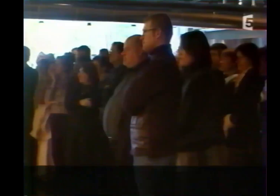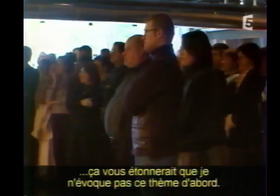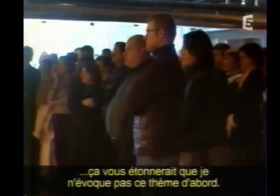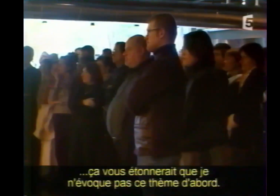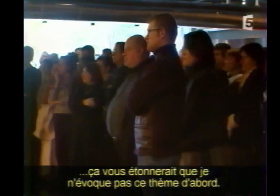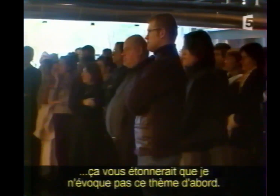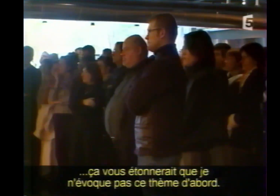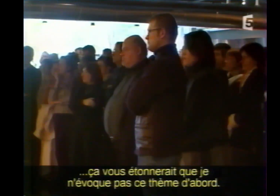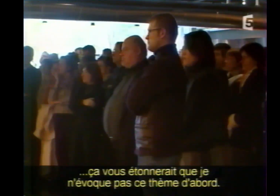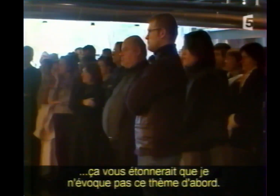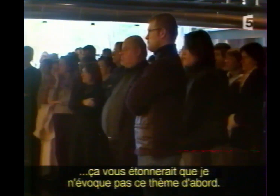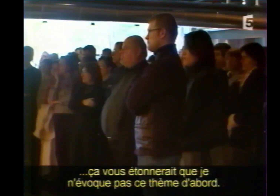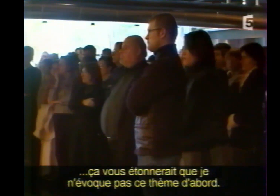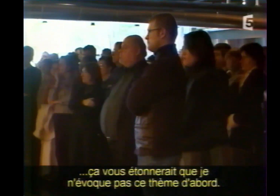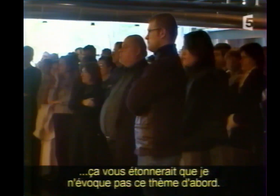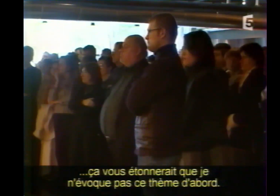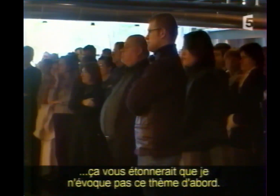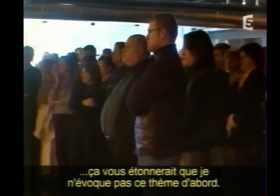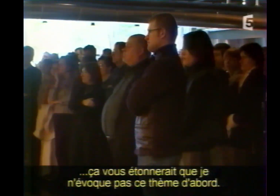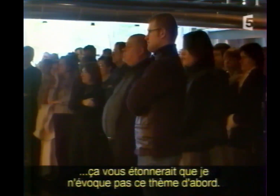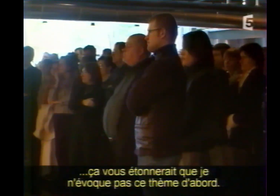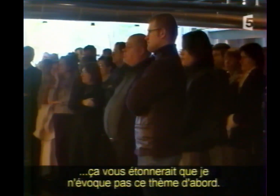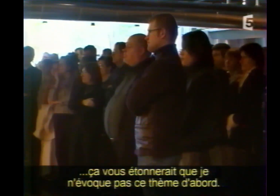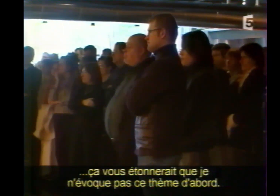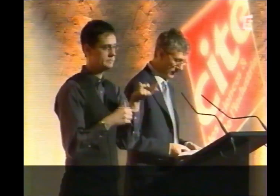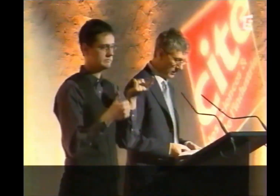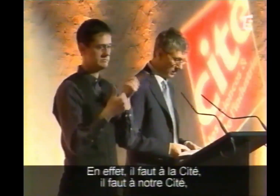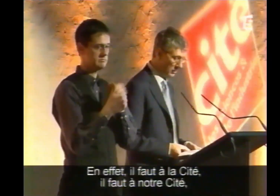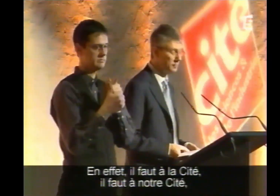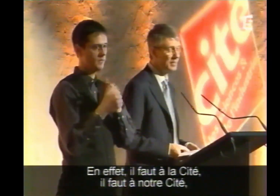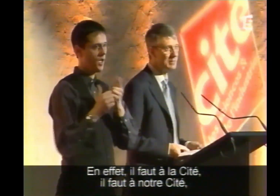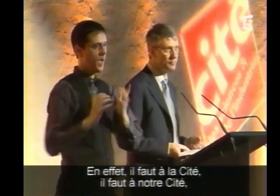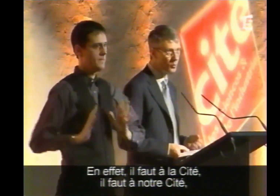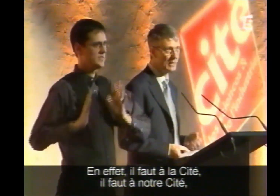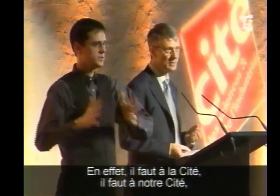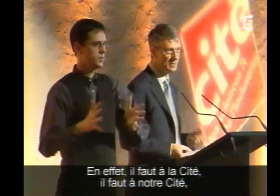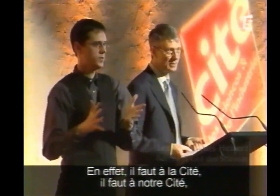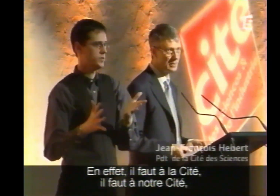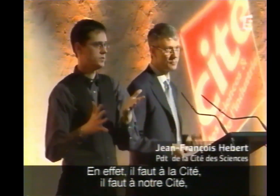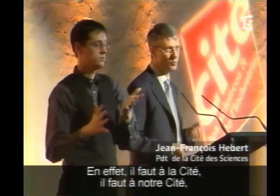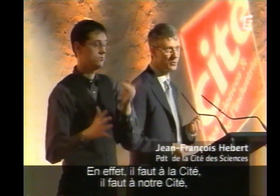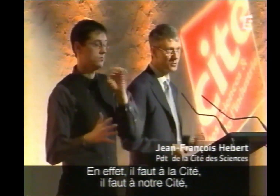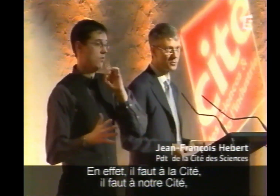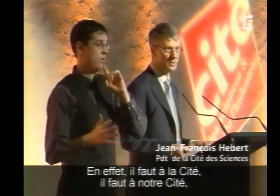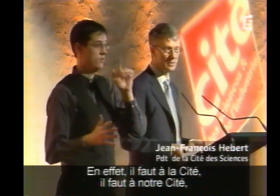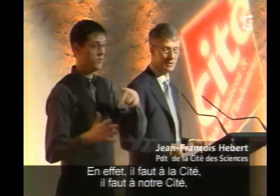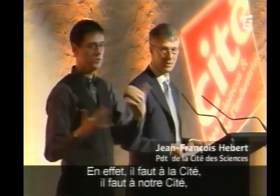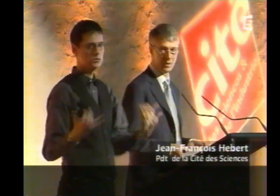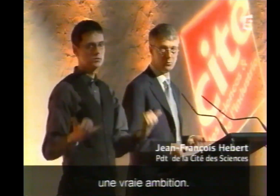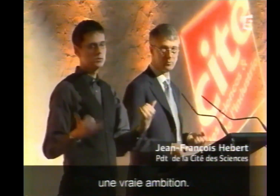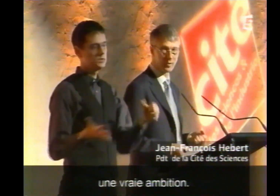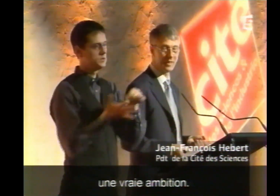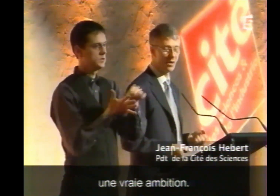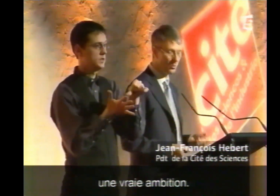Ça vous étonnerait que je n'évoque pas ce thème d'abord. En effet, il faut à la cité, il faut à notre cité, une vraie